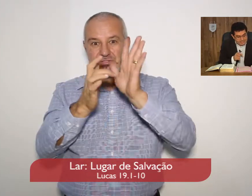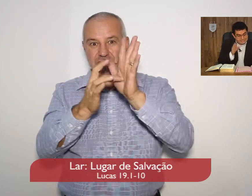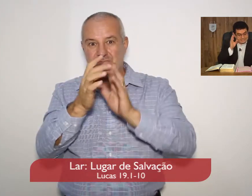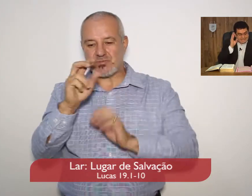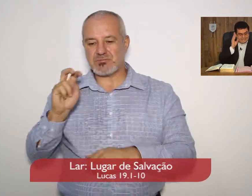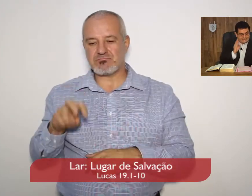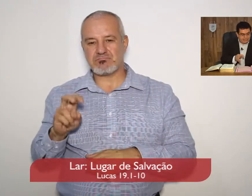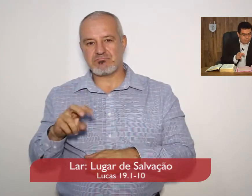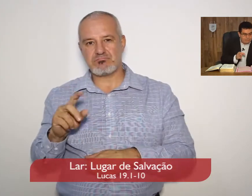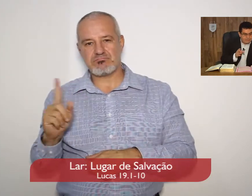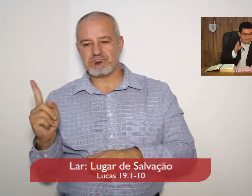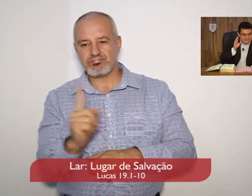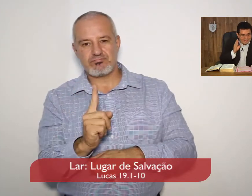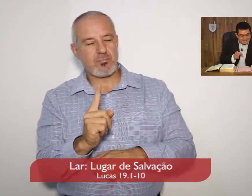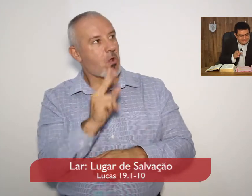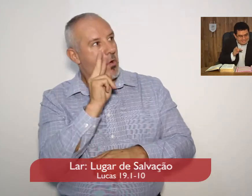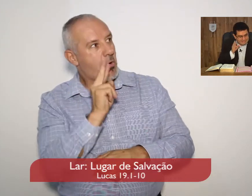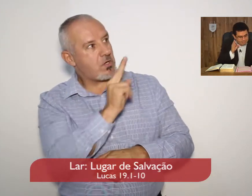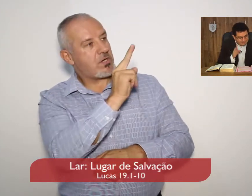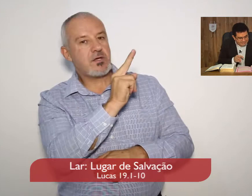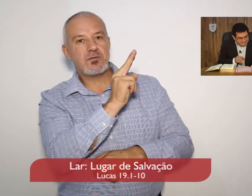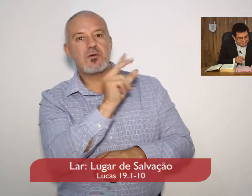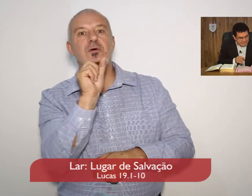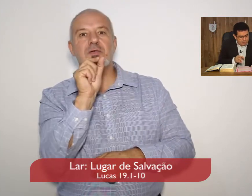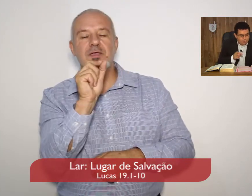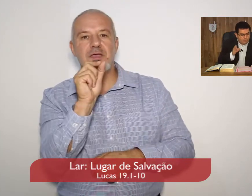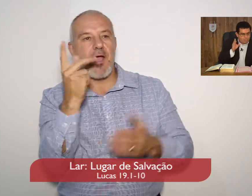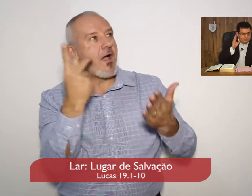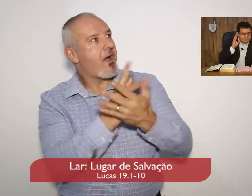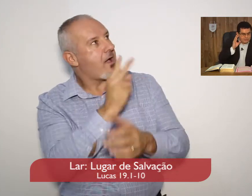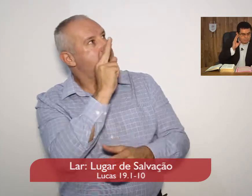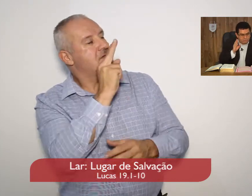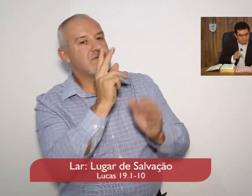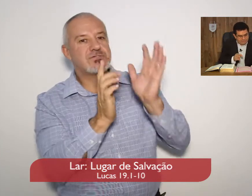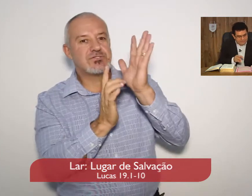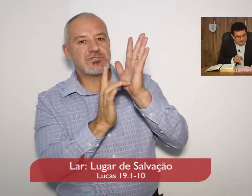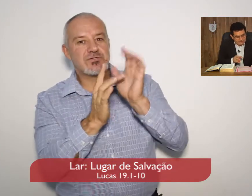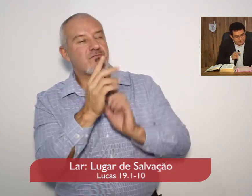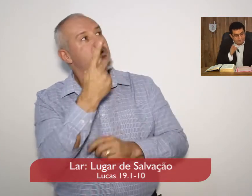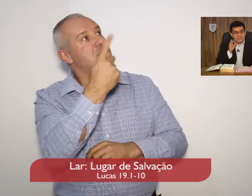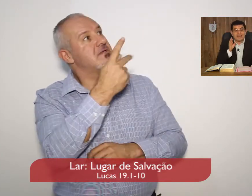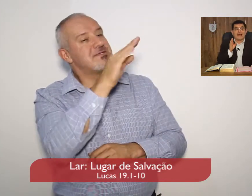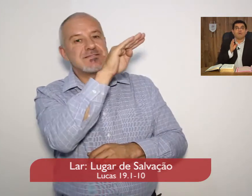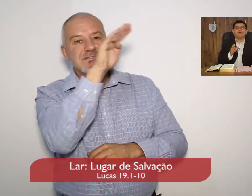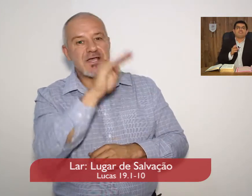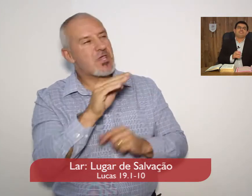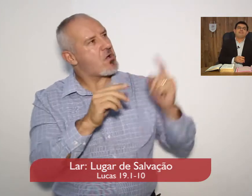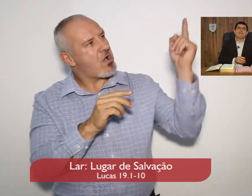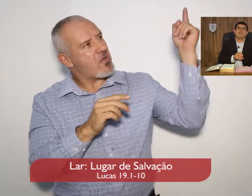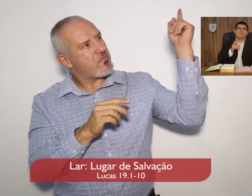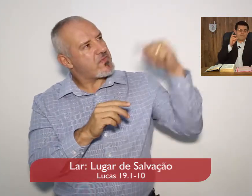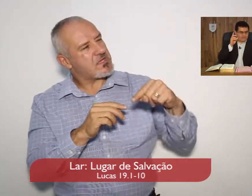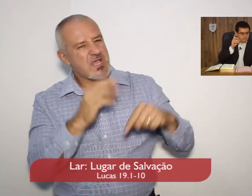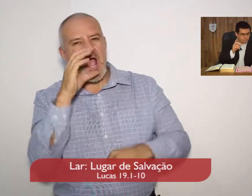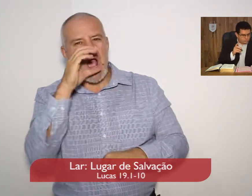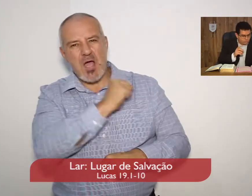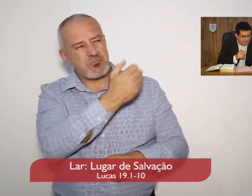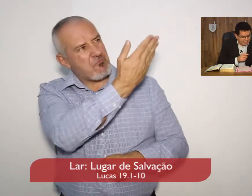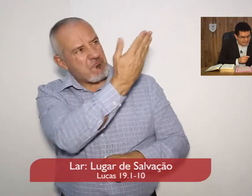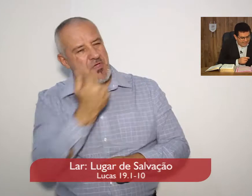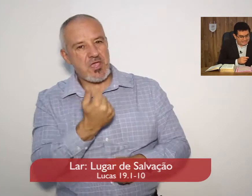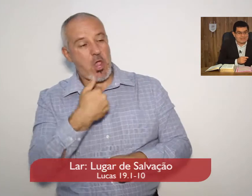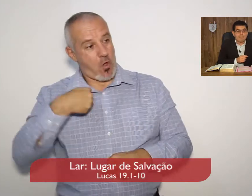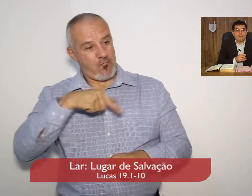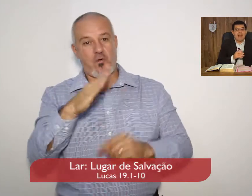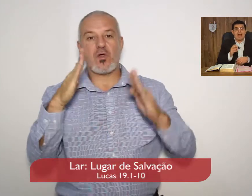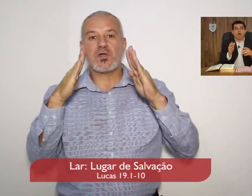disse: Zaqueu, desce depressa, pois me convém ficar hoje na